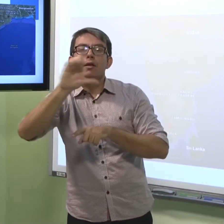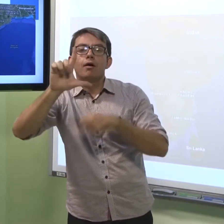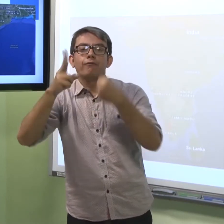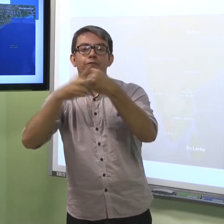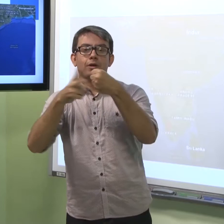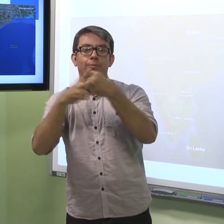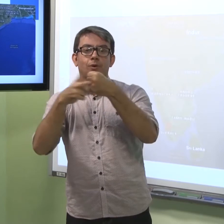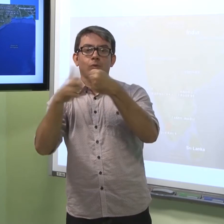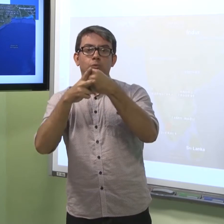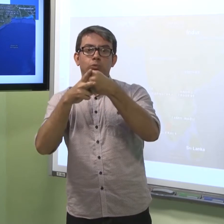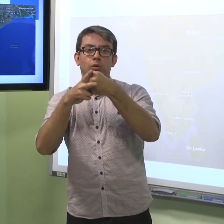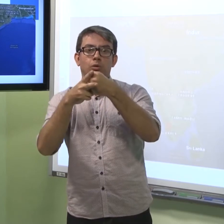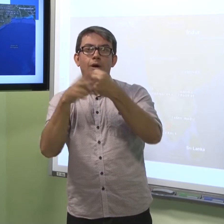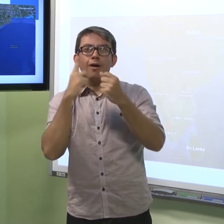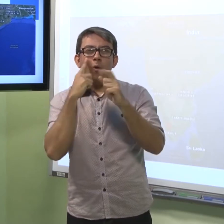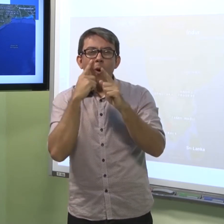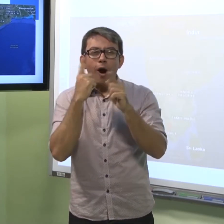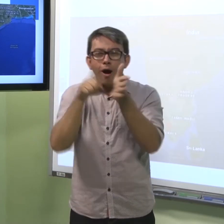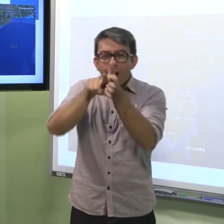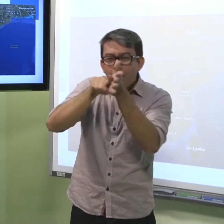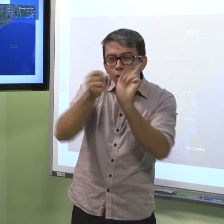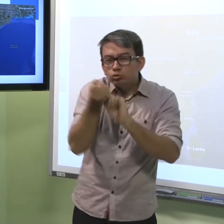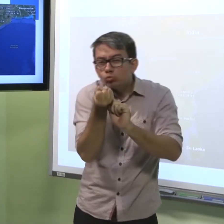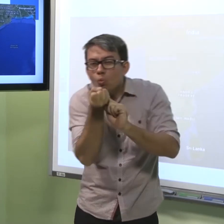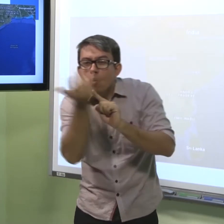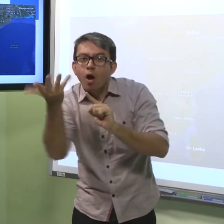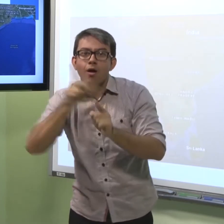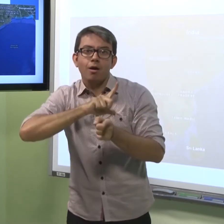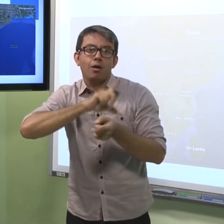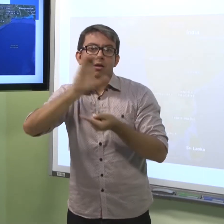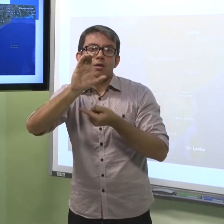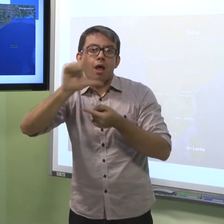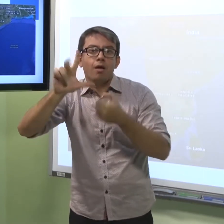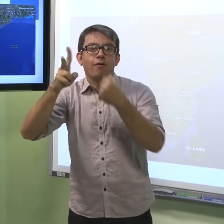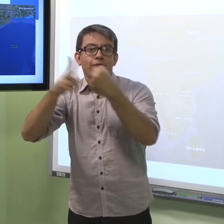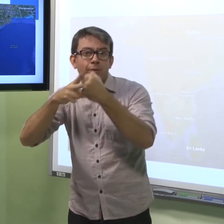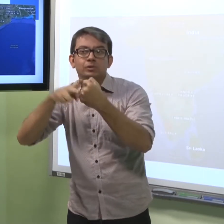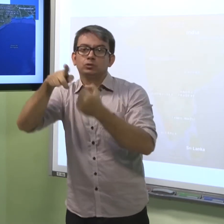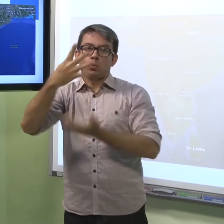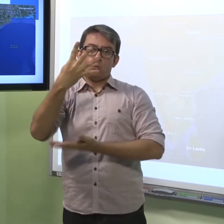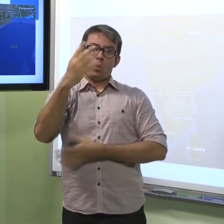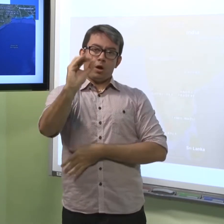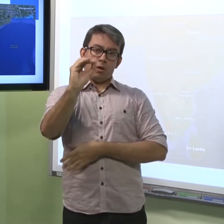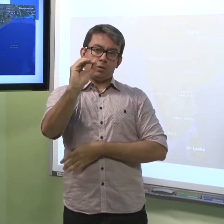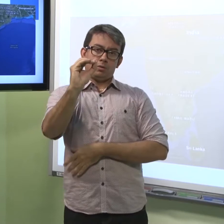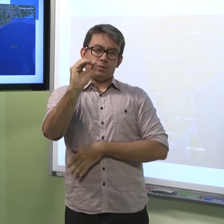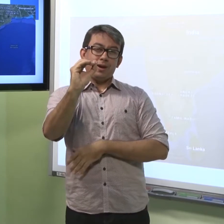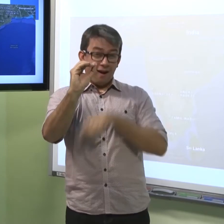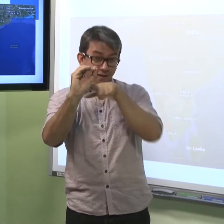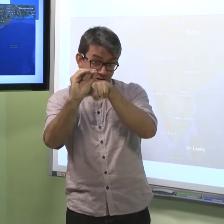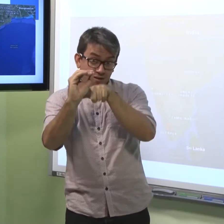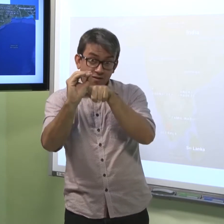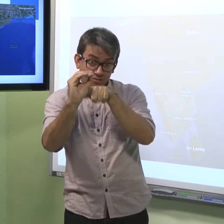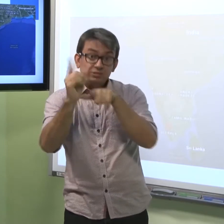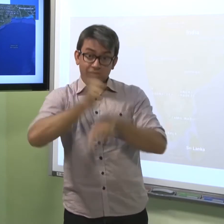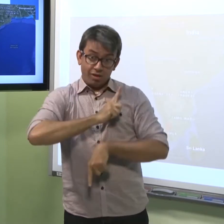línguas e essas línguas possuem classificadores. E elas possuem, todas essas línguas